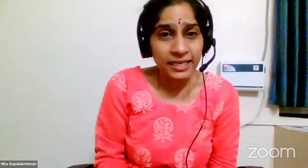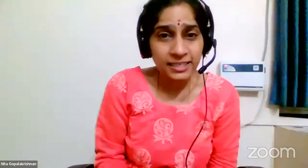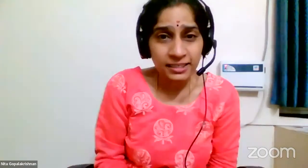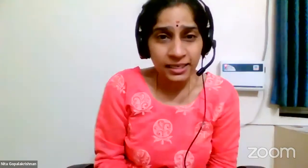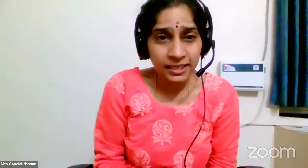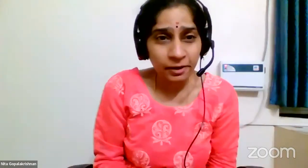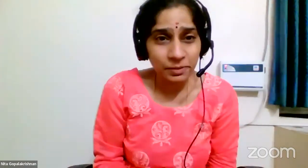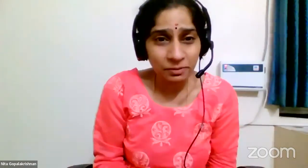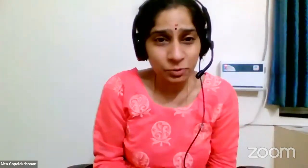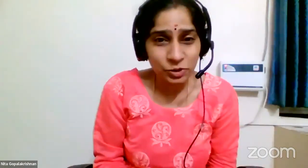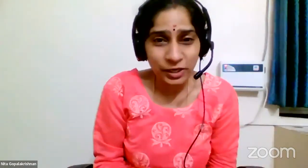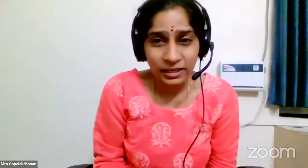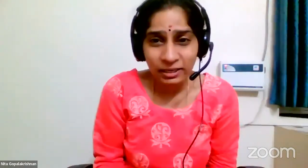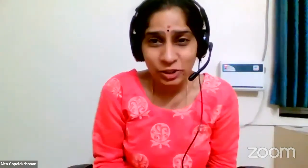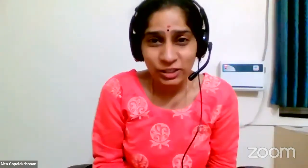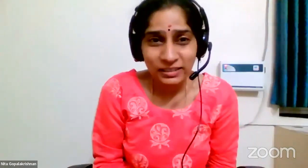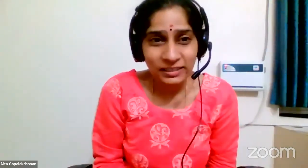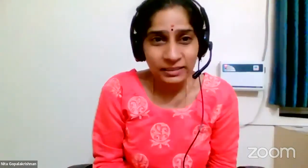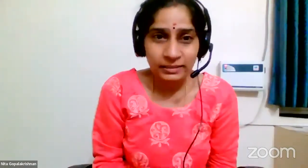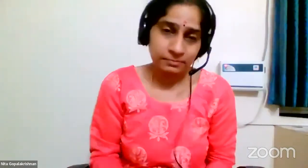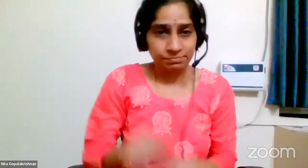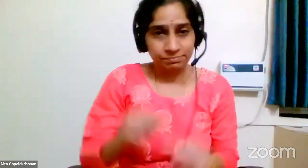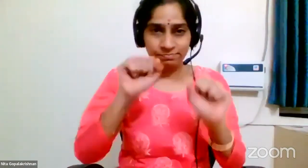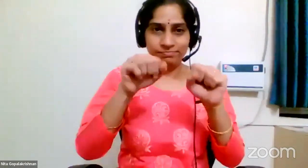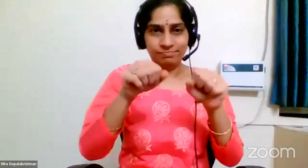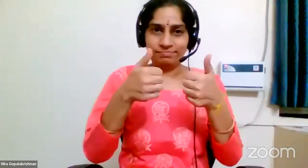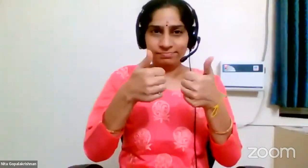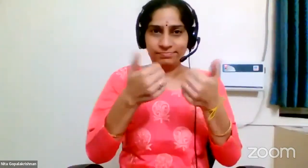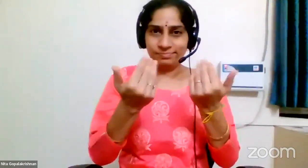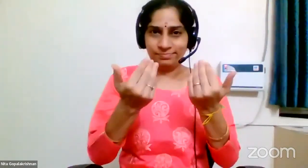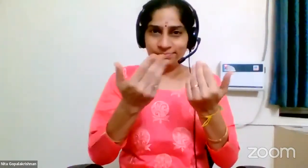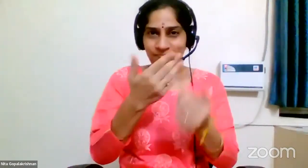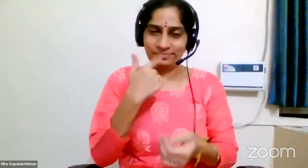प्रश्न आंसर्स ले सकते हैं क्या अभी, पूछ रहे हैं गणेश जी। हाँ जी, हाँ जी।